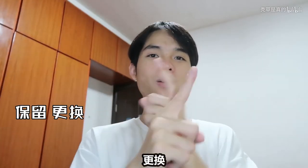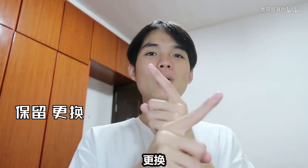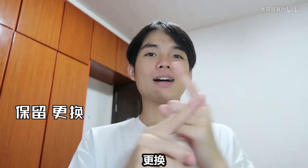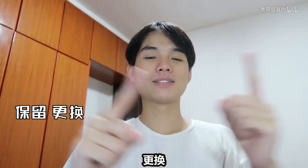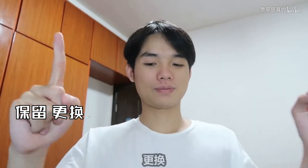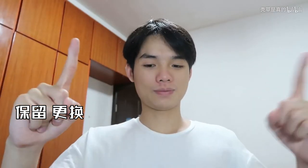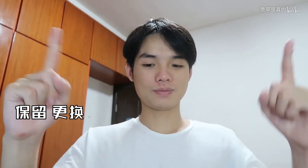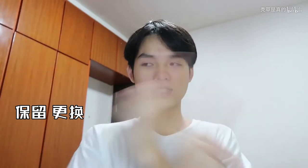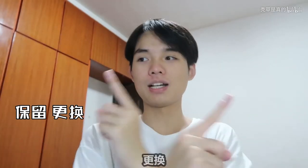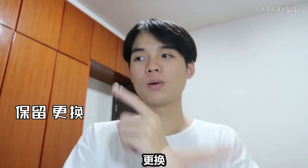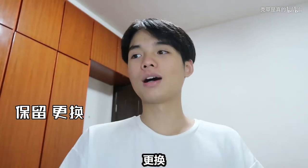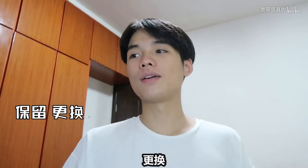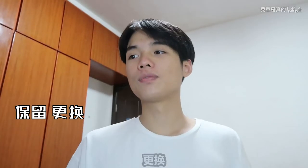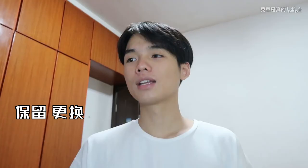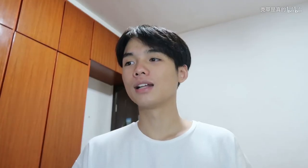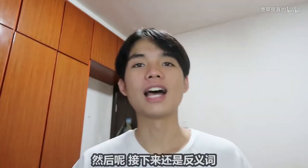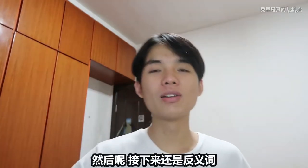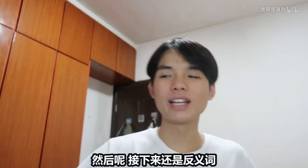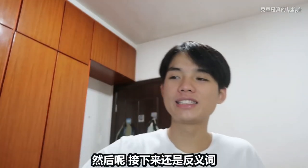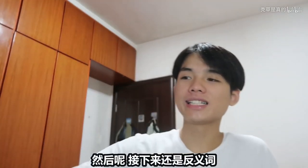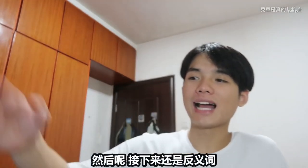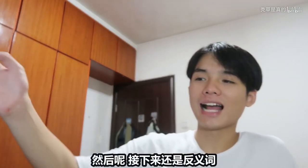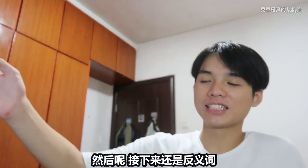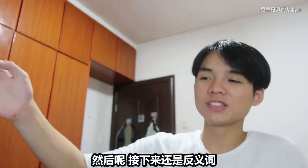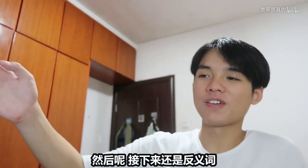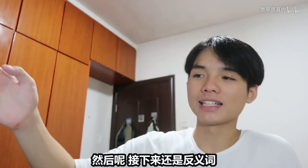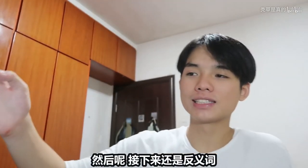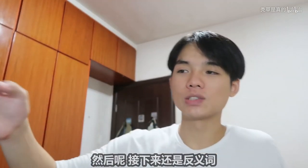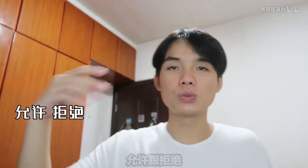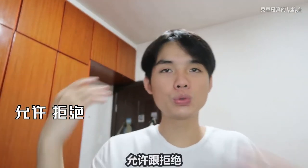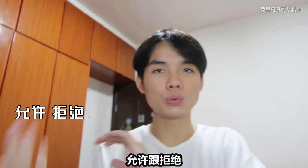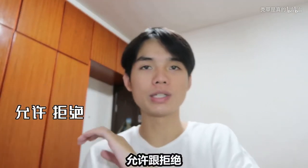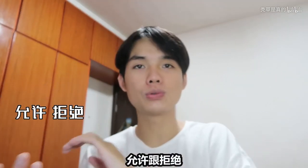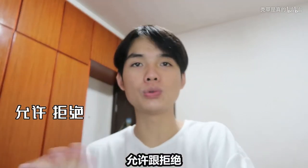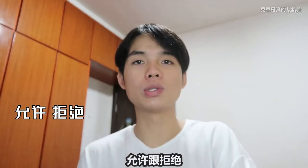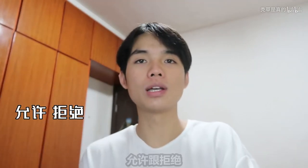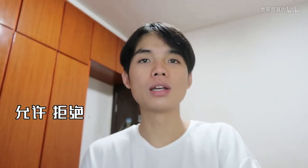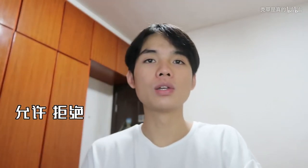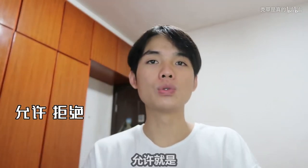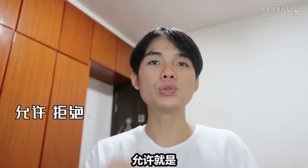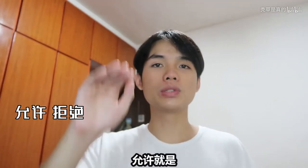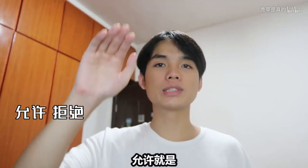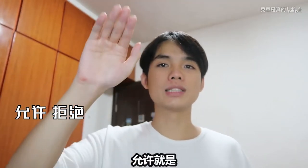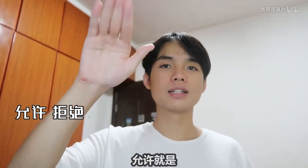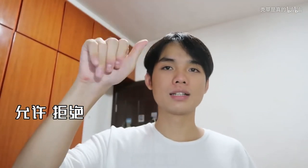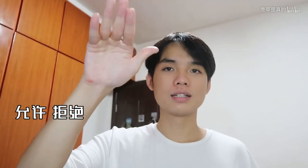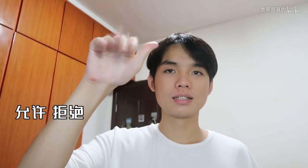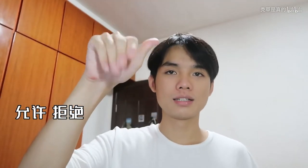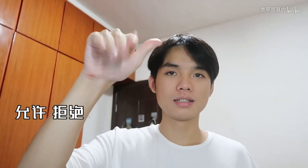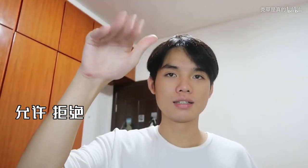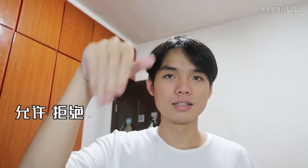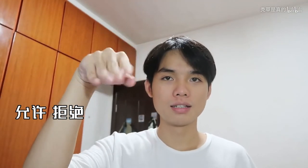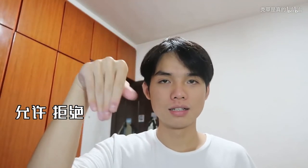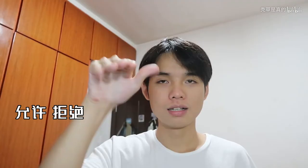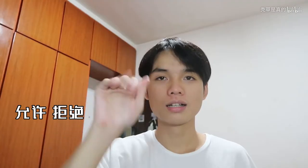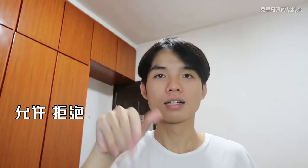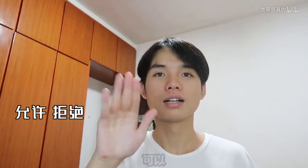换，更换。然后呢接下来还是反义词，允许跟拒绝，允许就是可